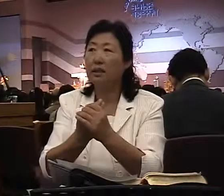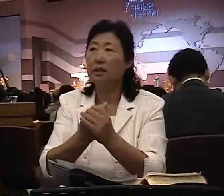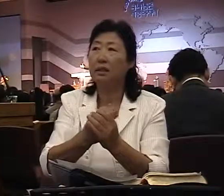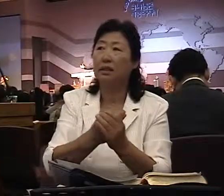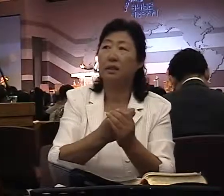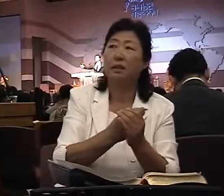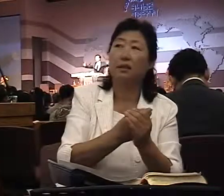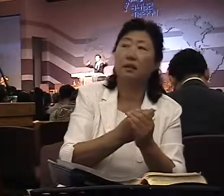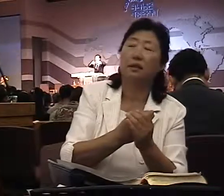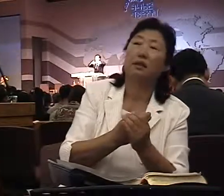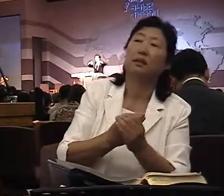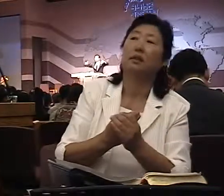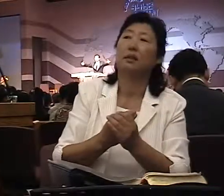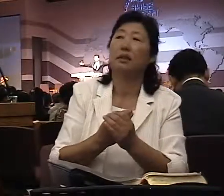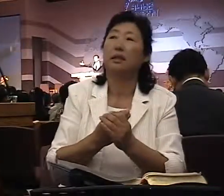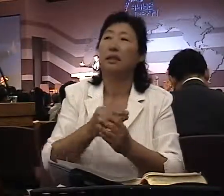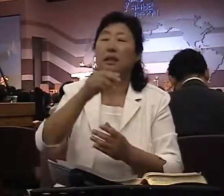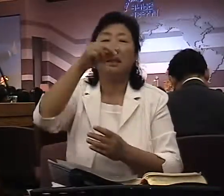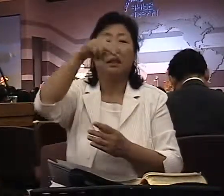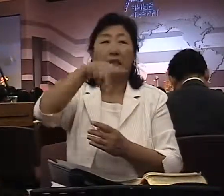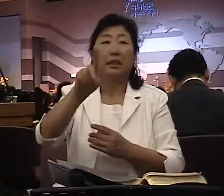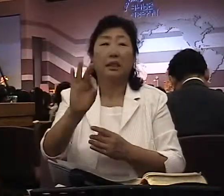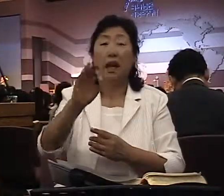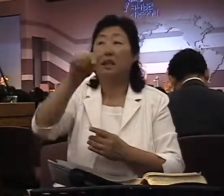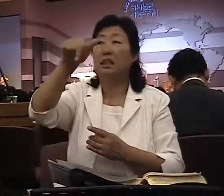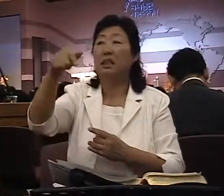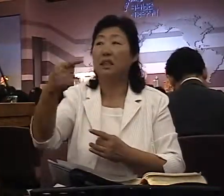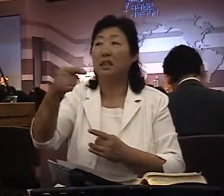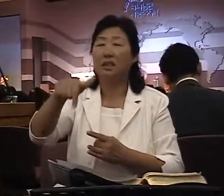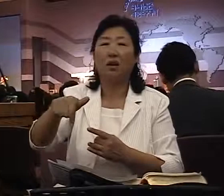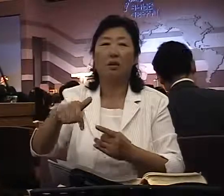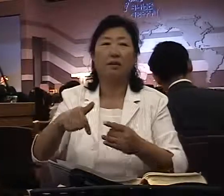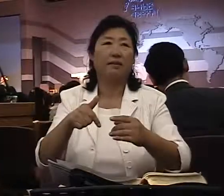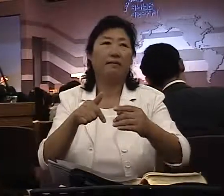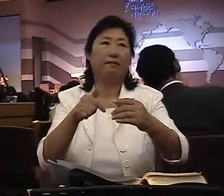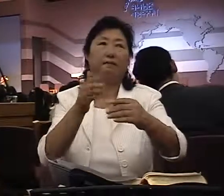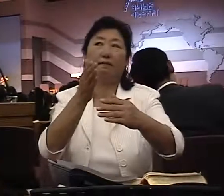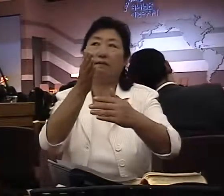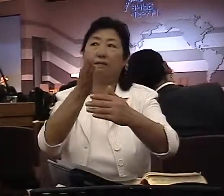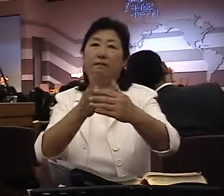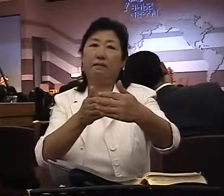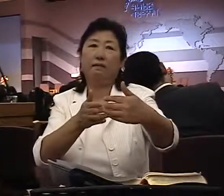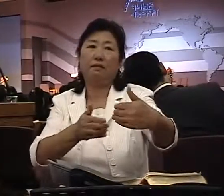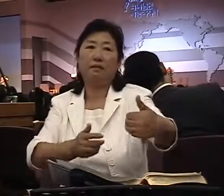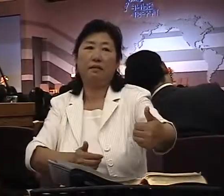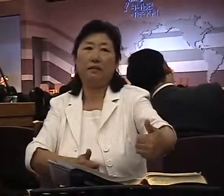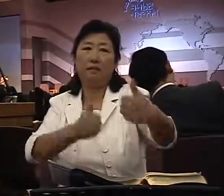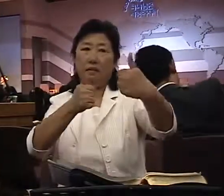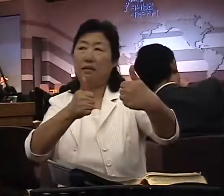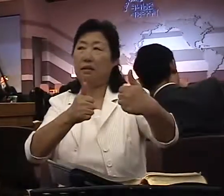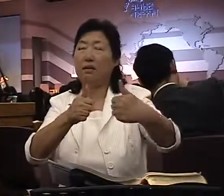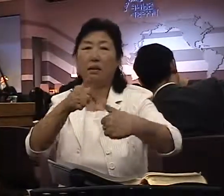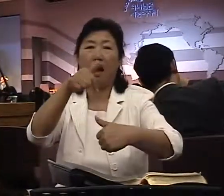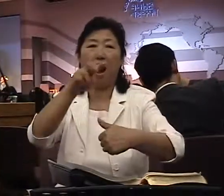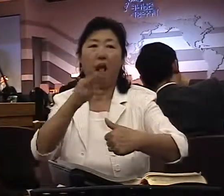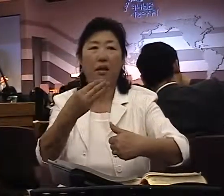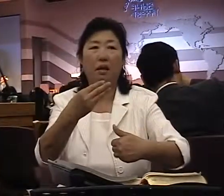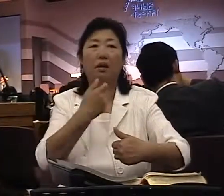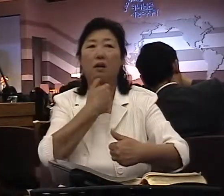polar opposite. 상극되고 말아요. 결과가. 갈라디아서와 로마서는 사실 굉장히 같이